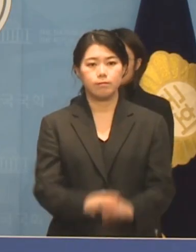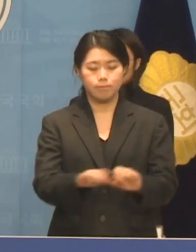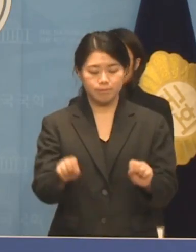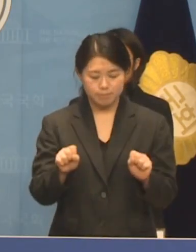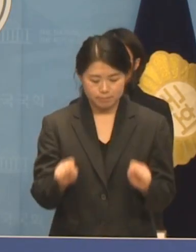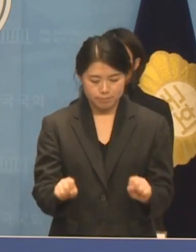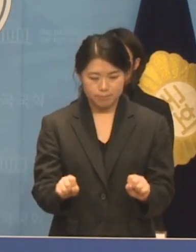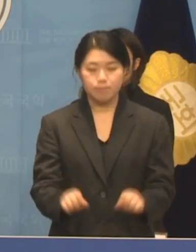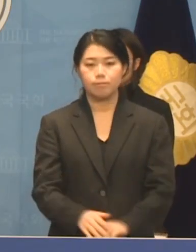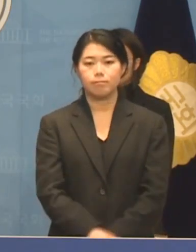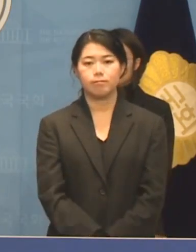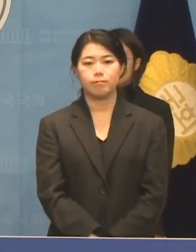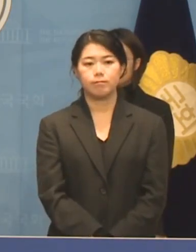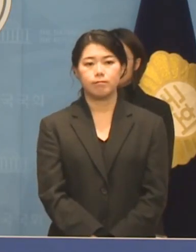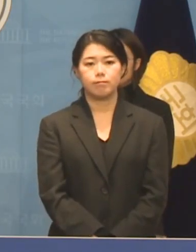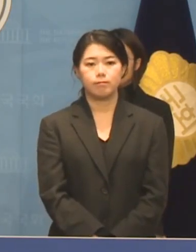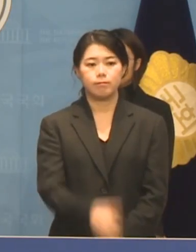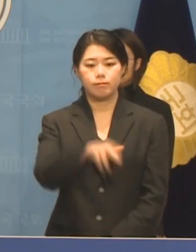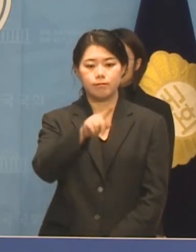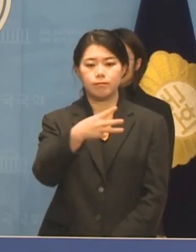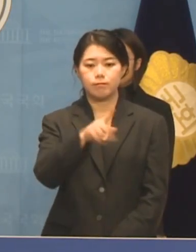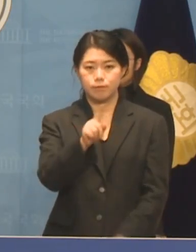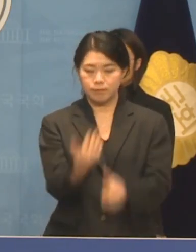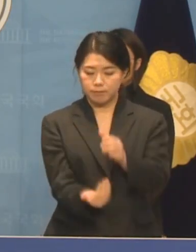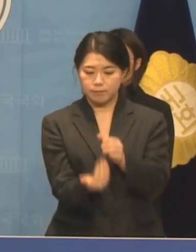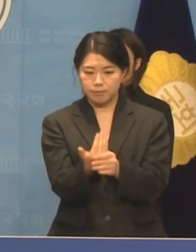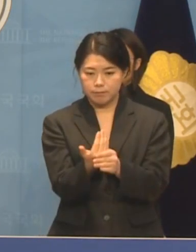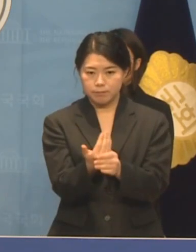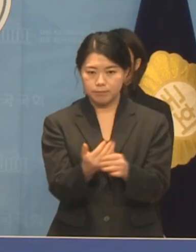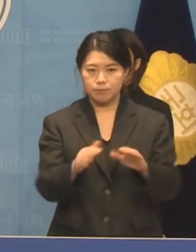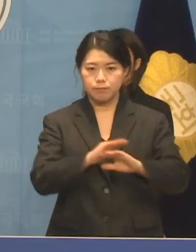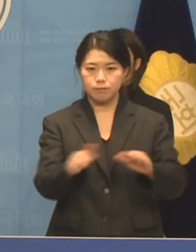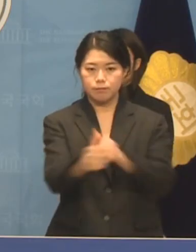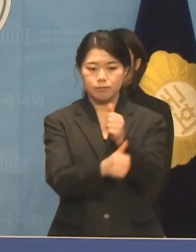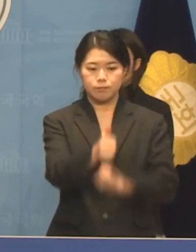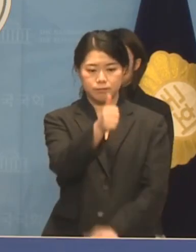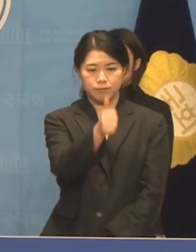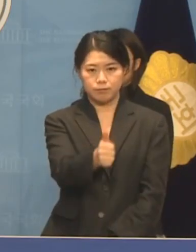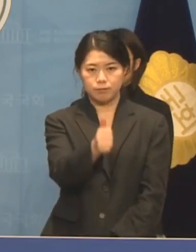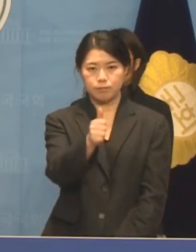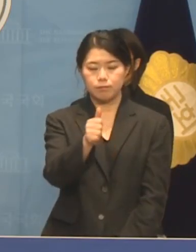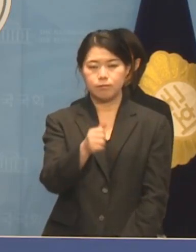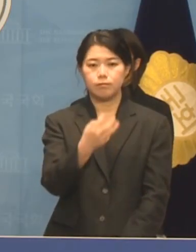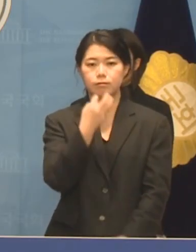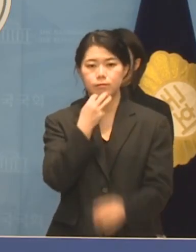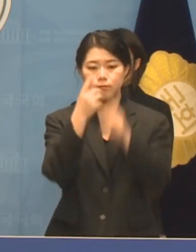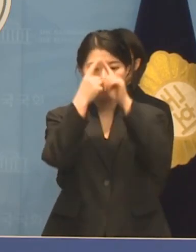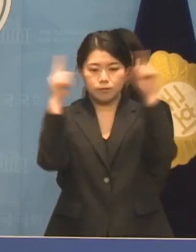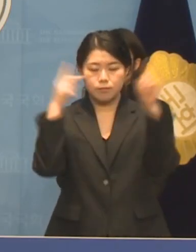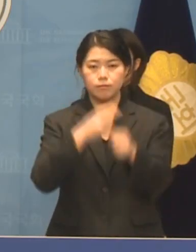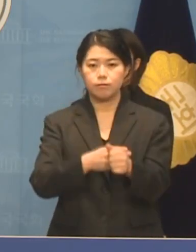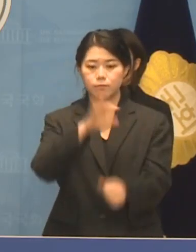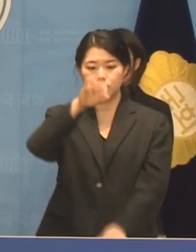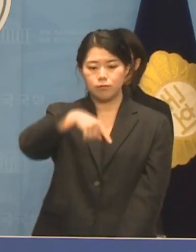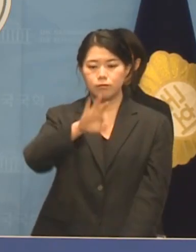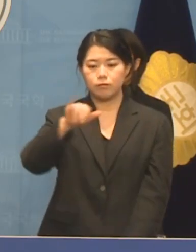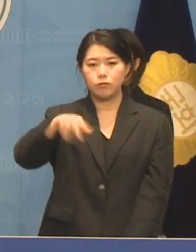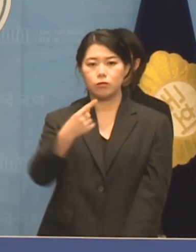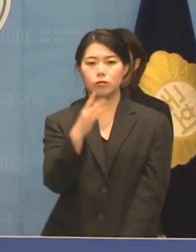안녕하세요. 지금 소개받은 카라 사태 공동대책위원회 위원장을 맡고 있는 서울대학교 명예교수